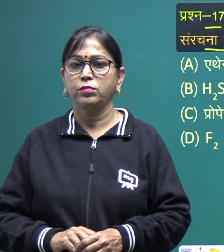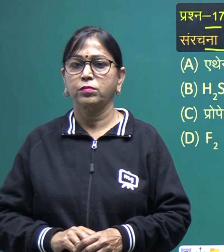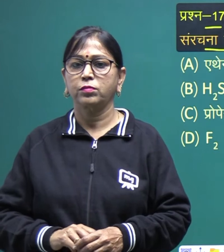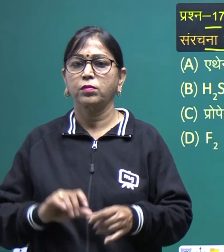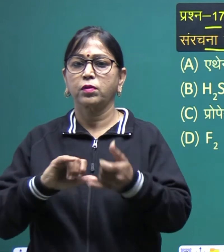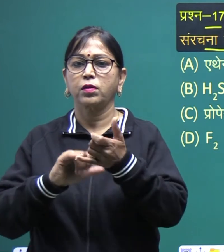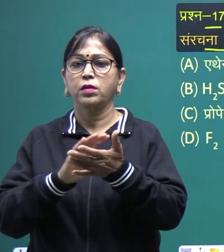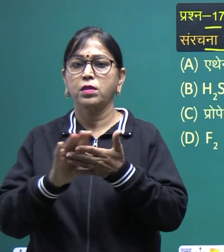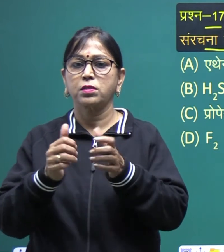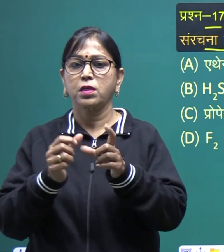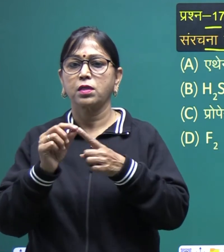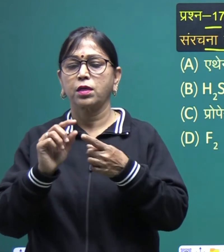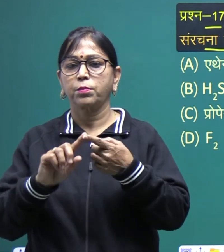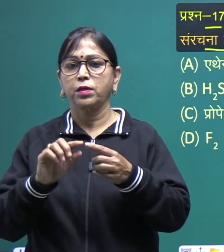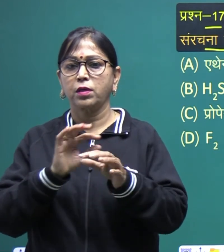संरचना बनाइए।